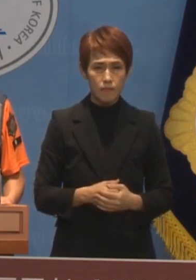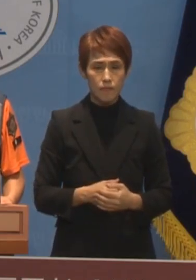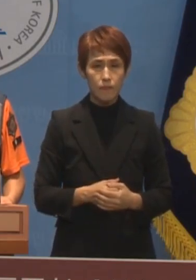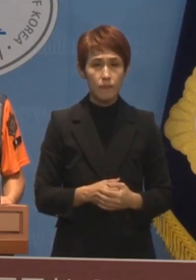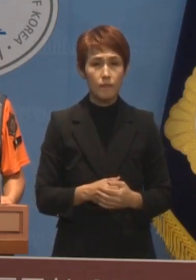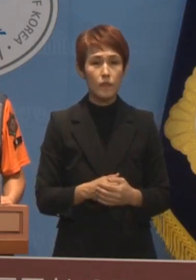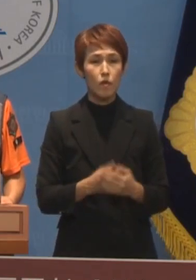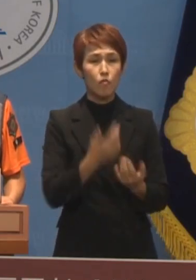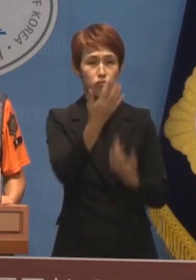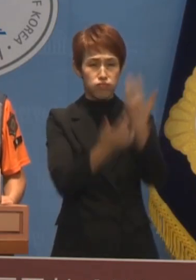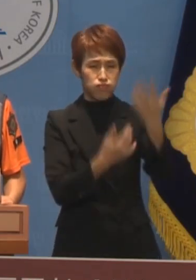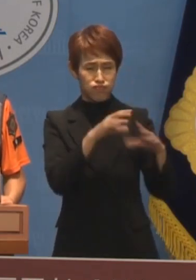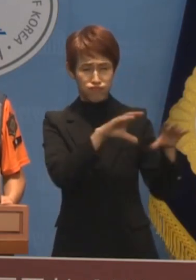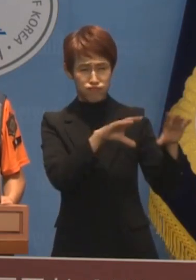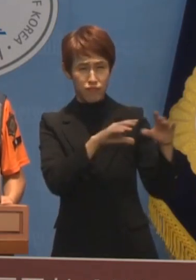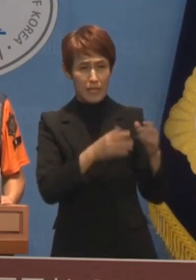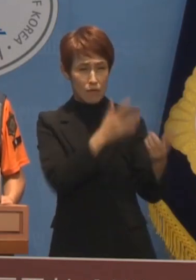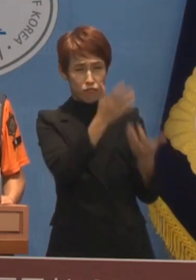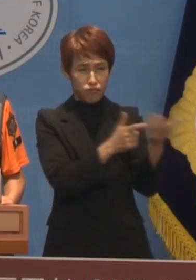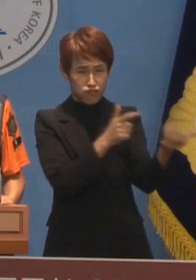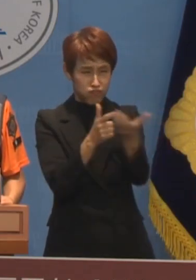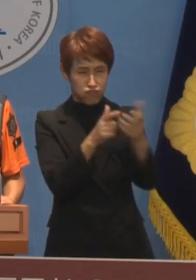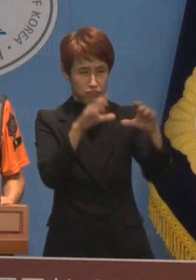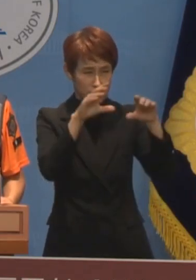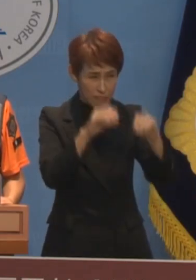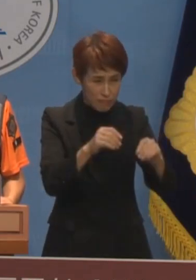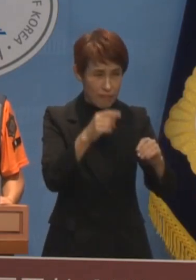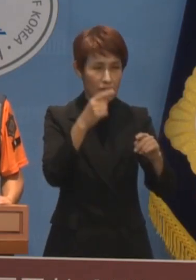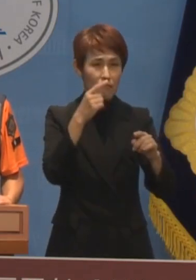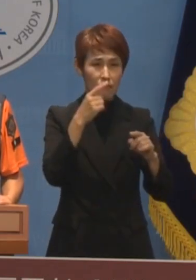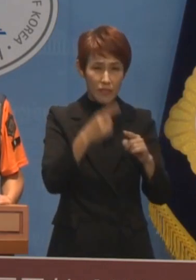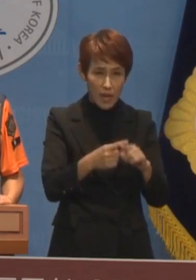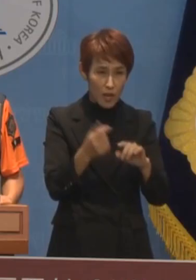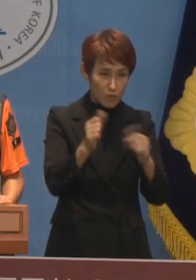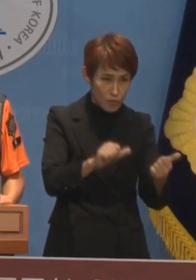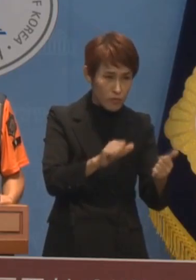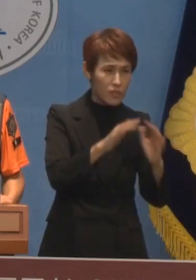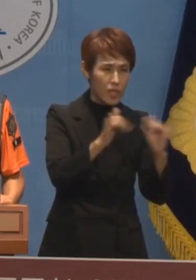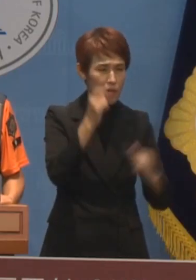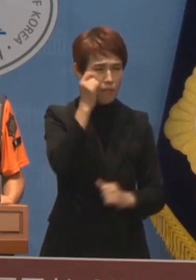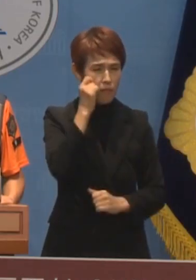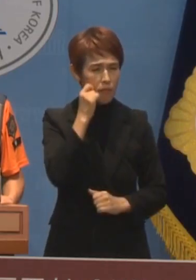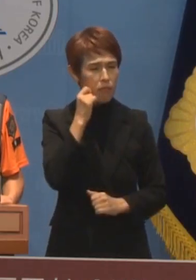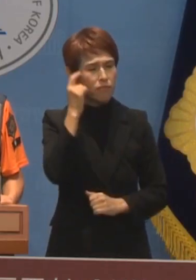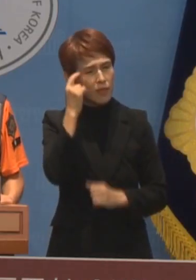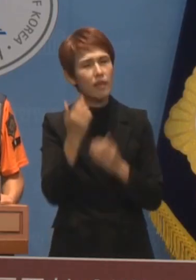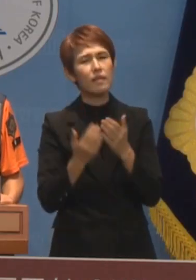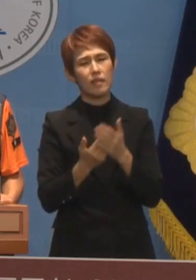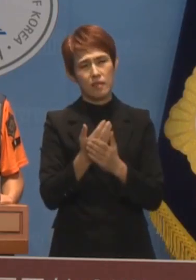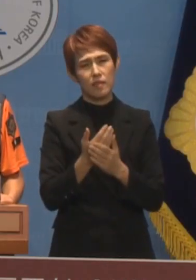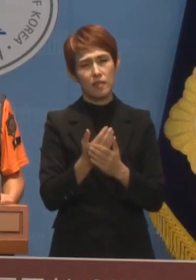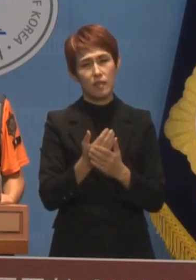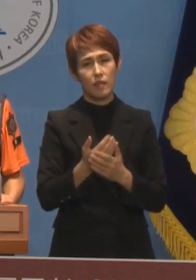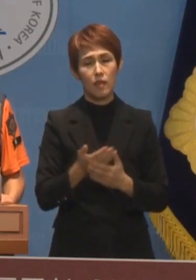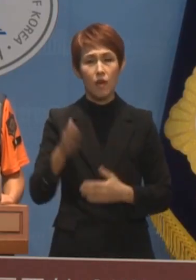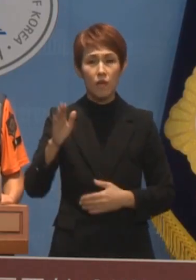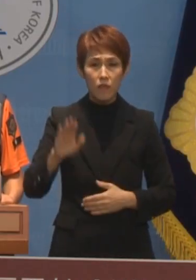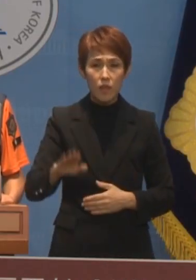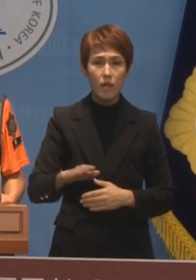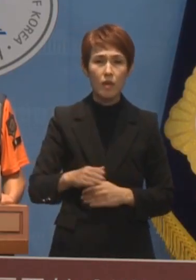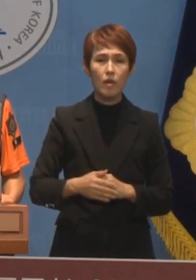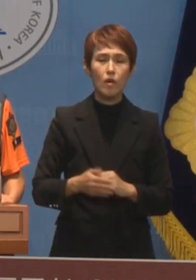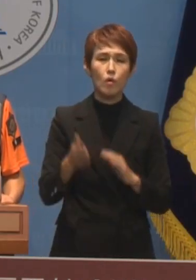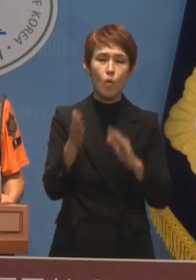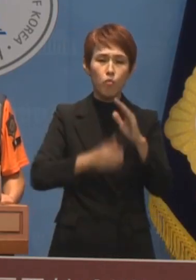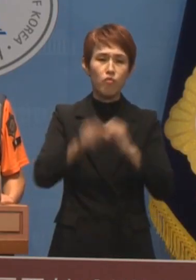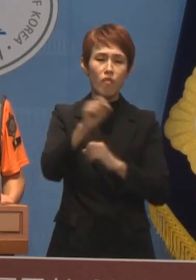희생이 담겨 있었기에 우리의 눈시울을 붉힐 수밖에 없었다. 하지만 기쁨은 잠시뿐. 국가직으로